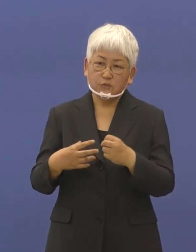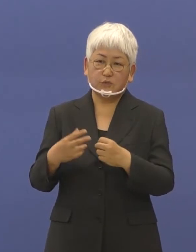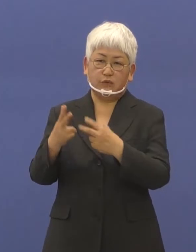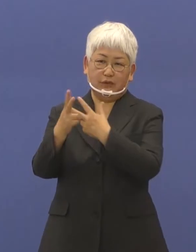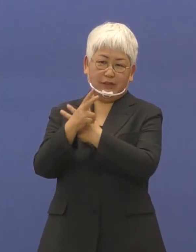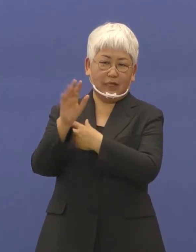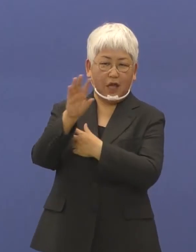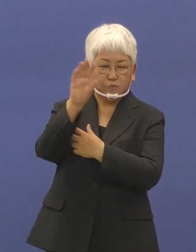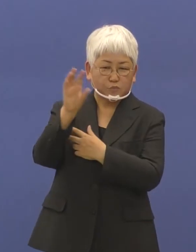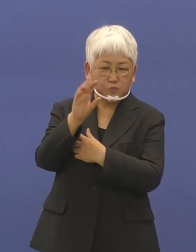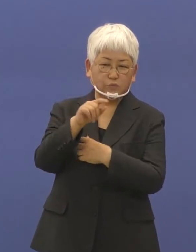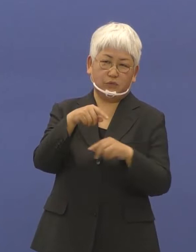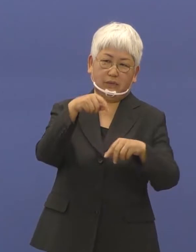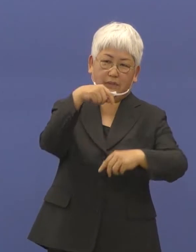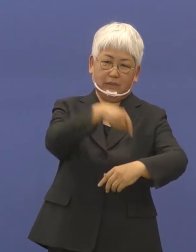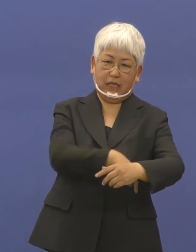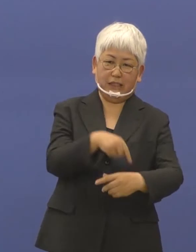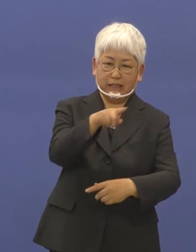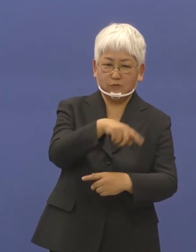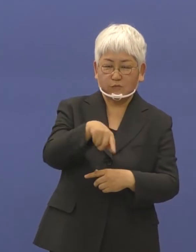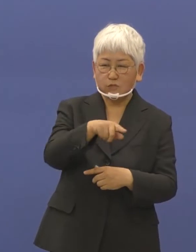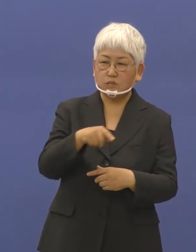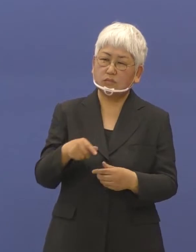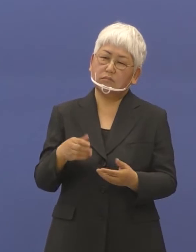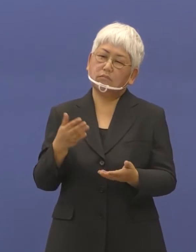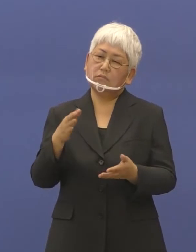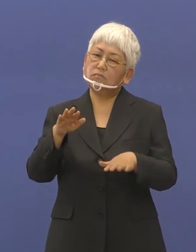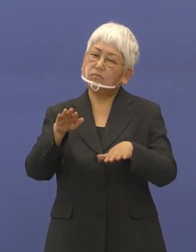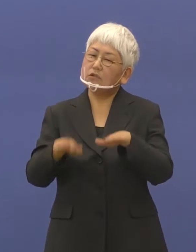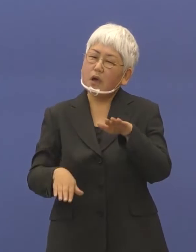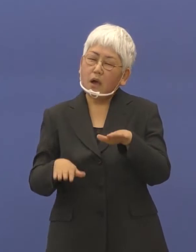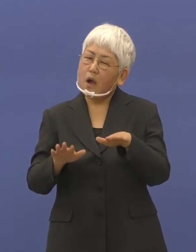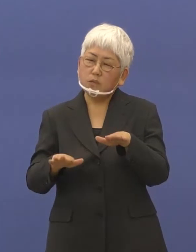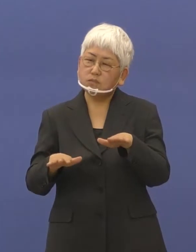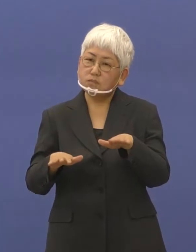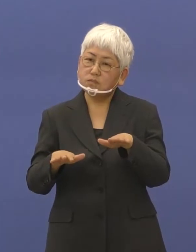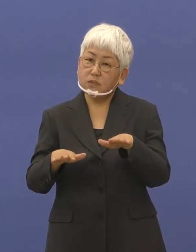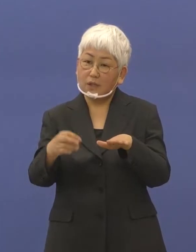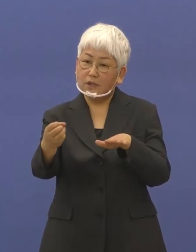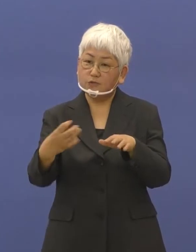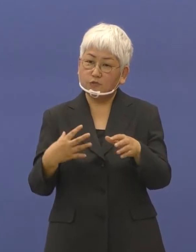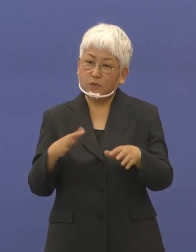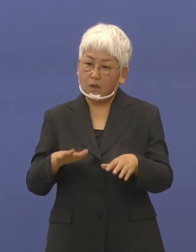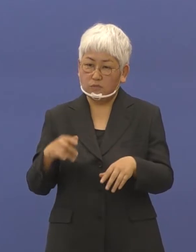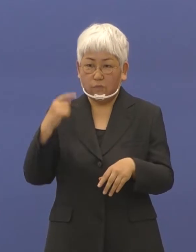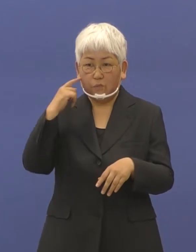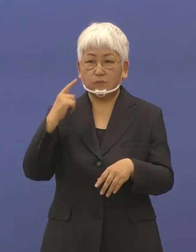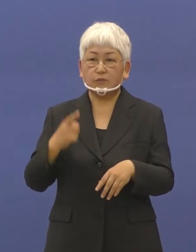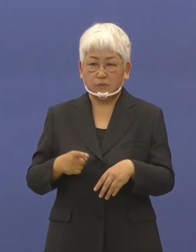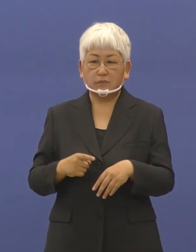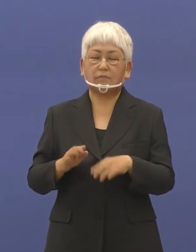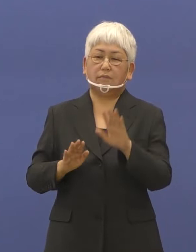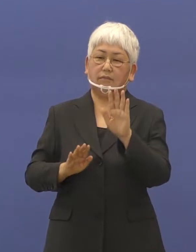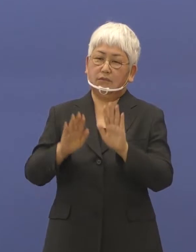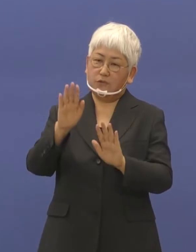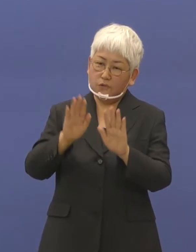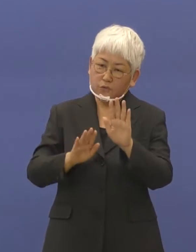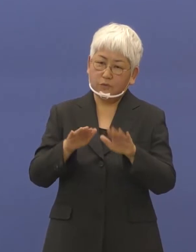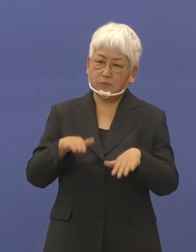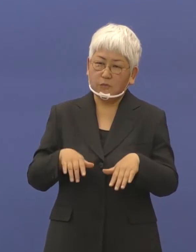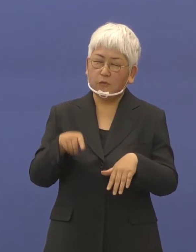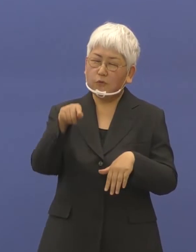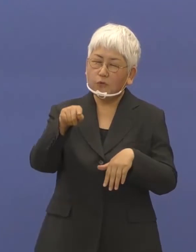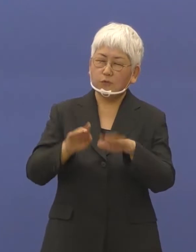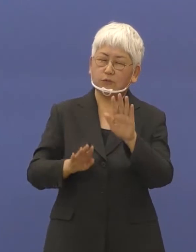というところを指摘する声っていうのは未だにあるところだと思います。そういった状況をどのように受け